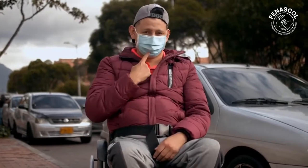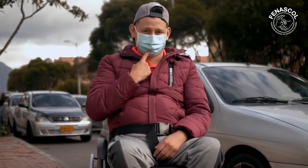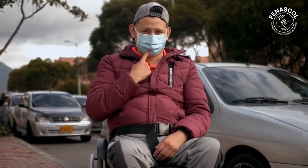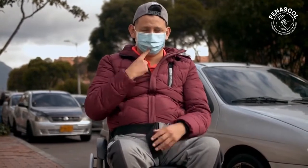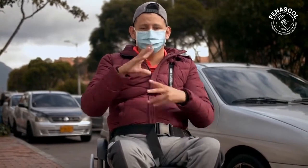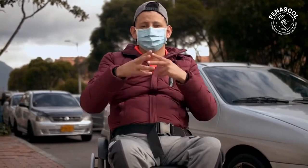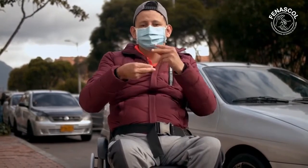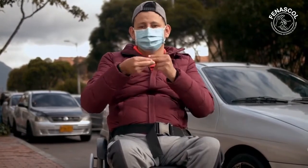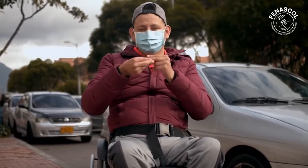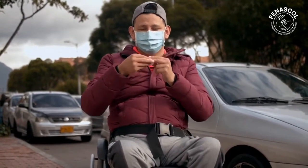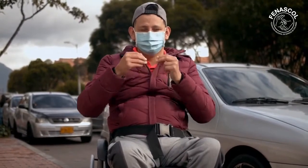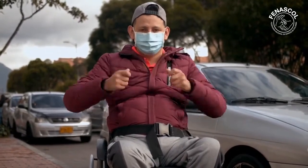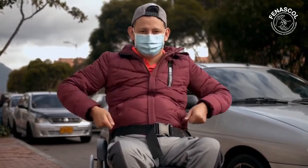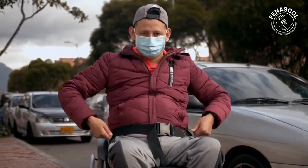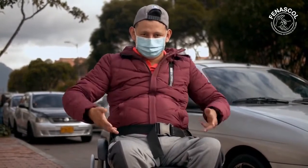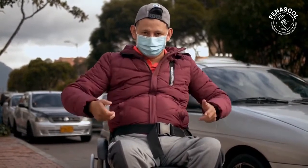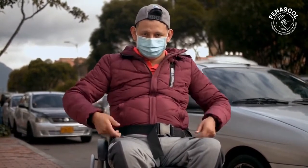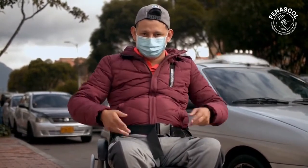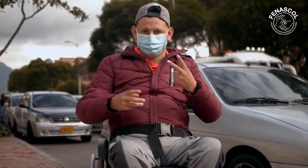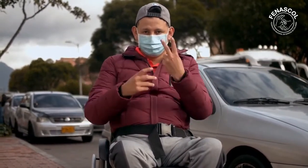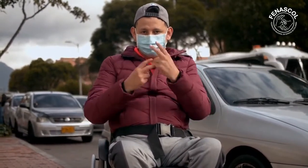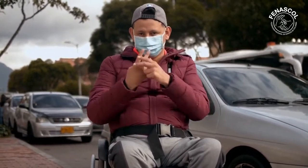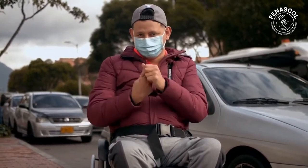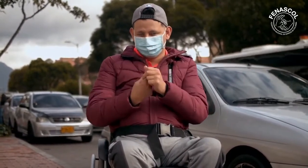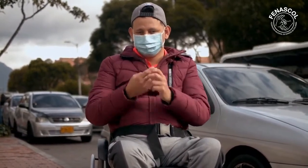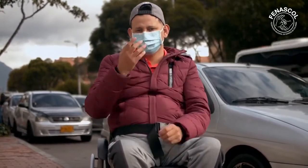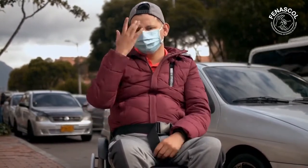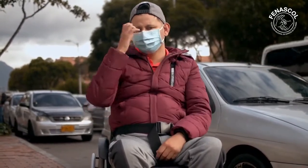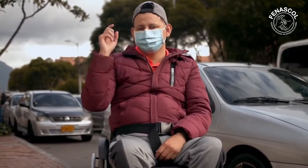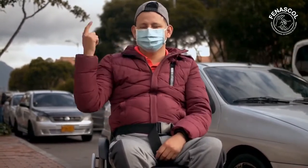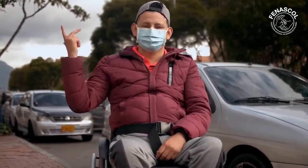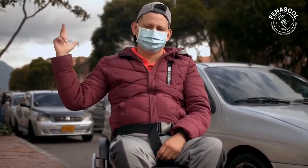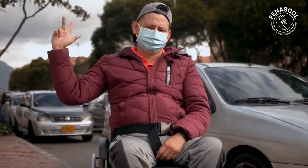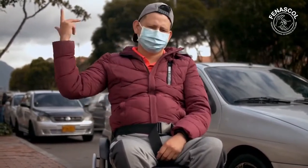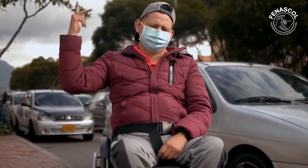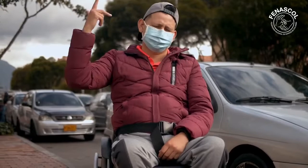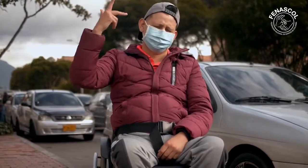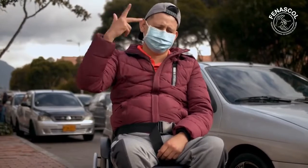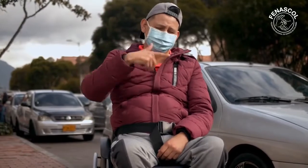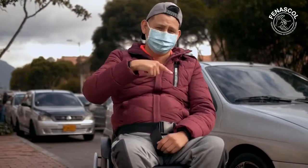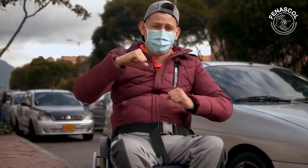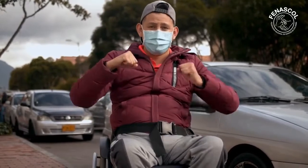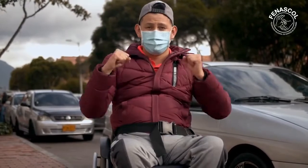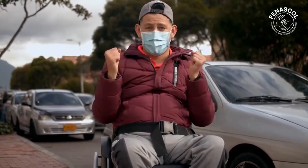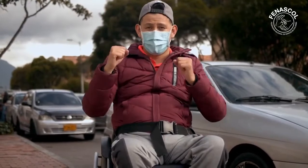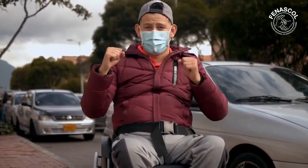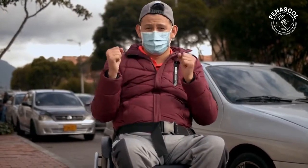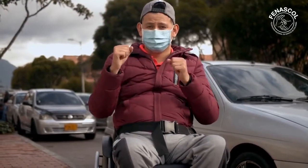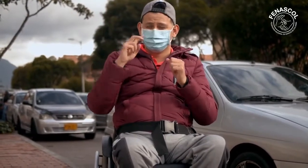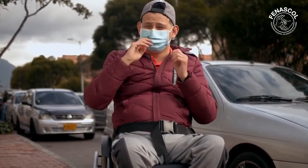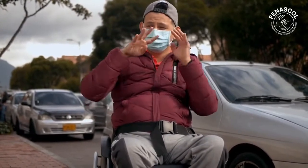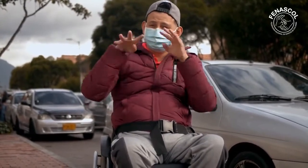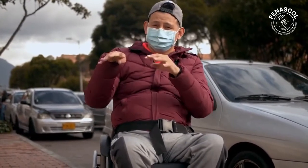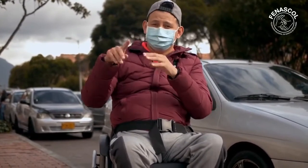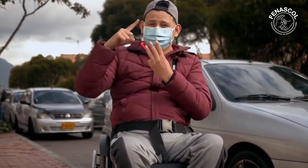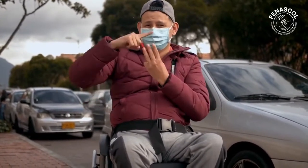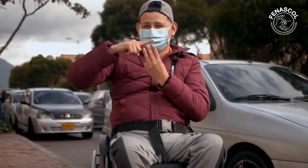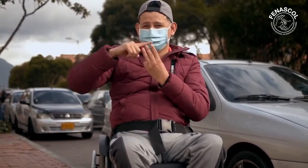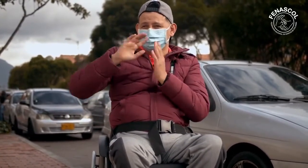tiene una discapacidad física, tengo doble discapacidad. Viajé hasta Bogotá al plantón por la licencia de tránsito en el